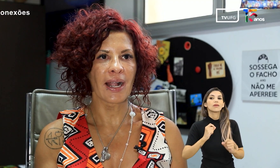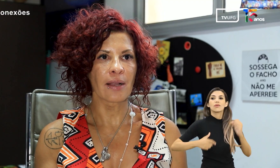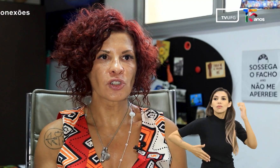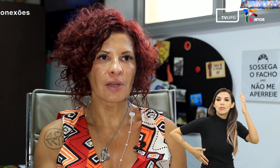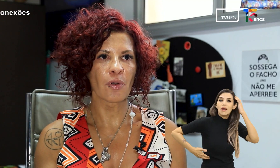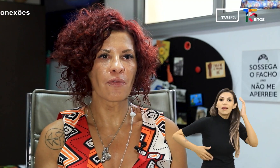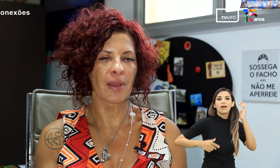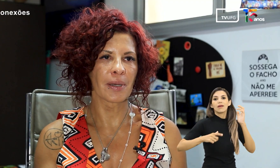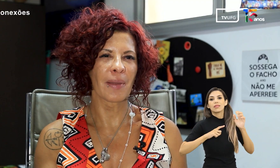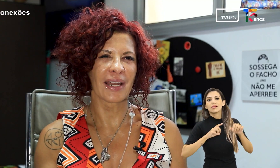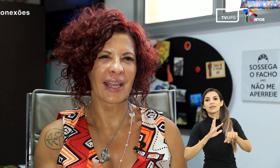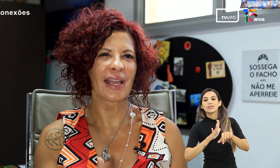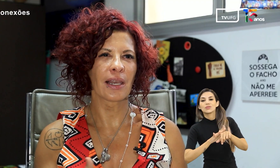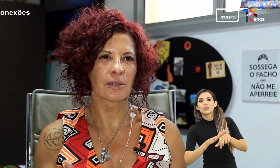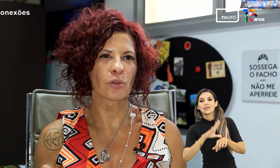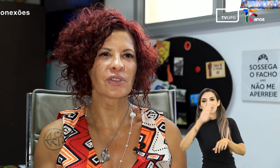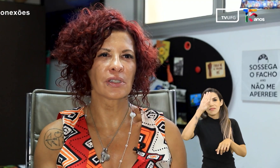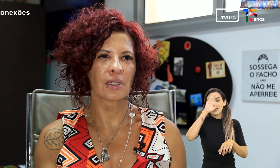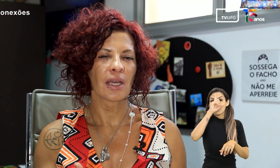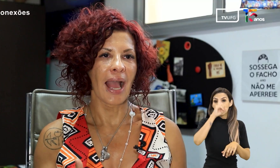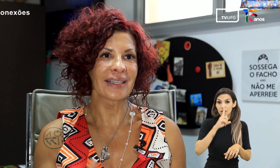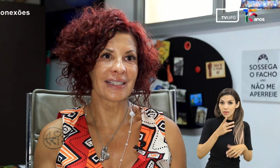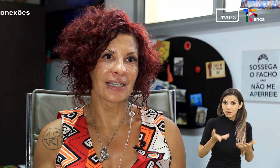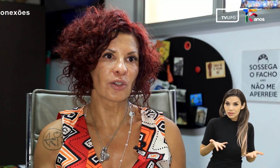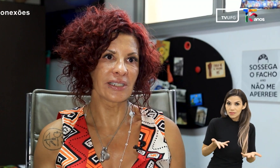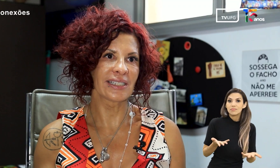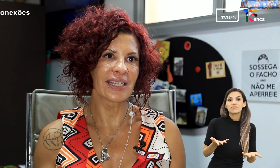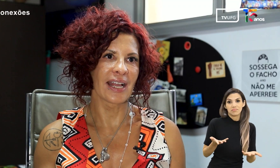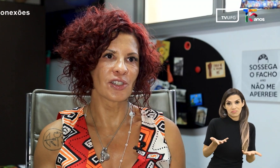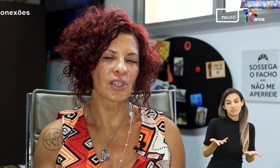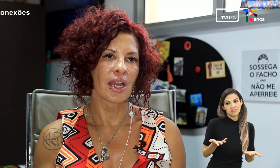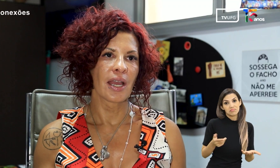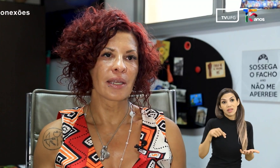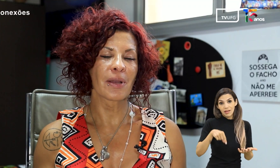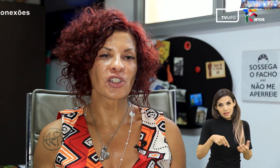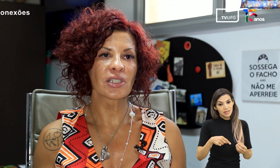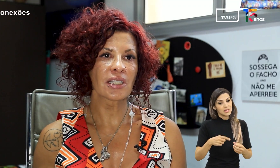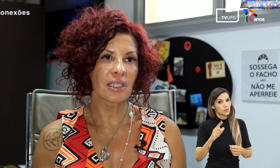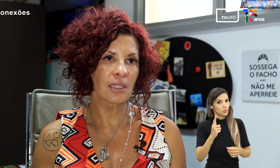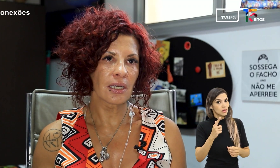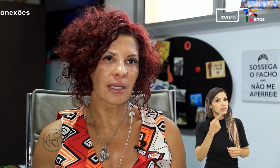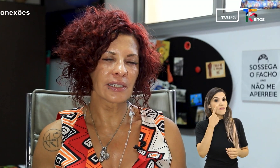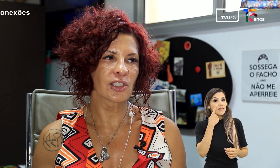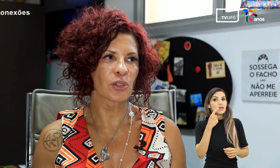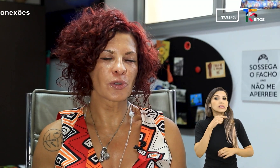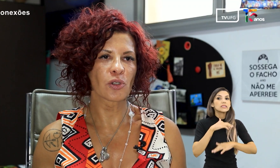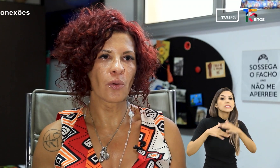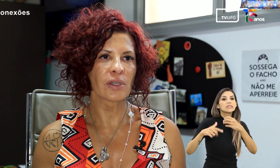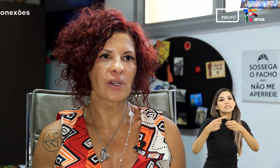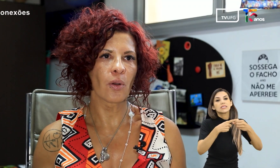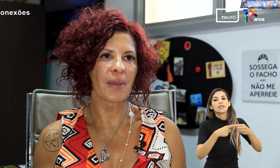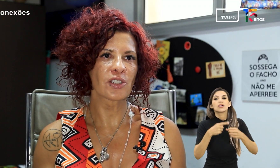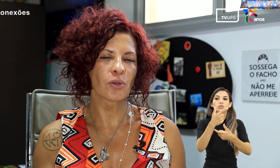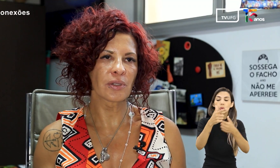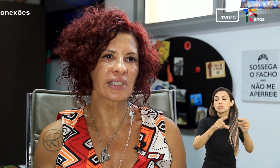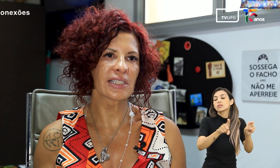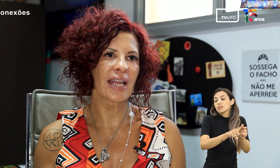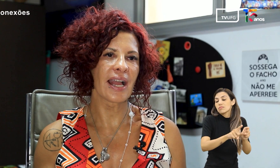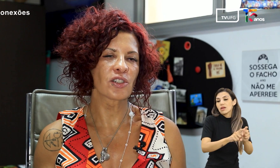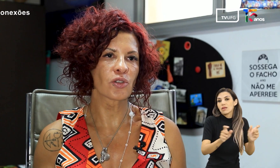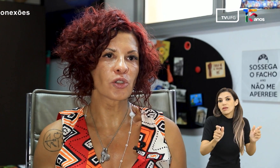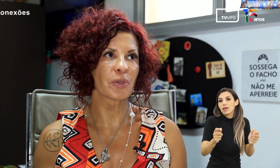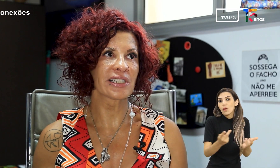Os macacos estavam com febre amarela, andou-se aqui na nossa cidade. Imagina que esse tipo de coisa acomete